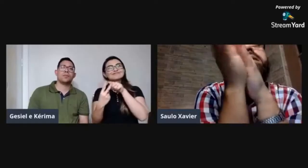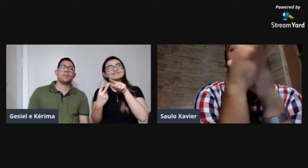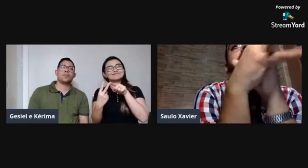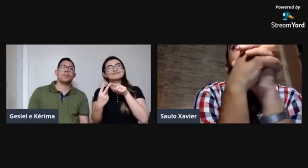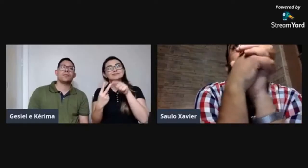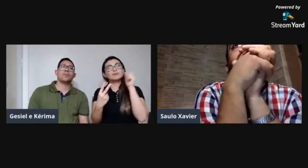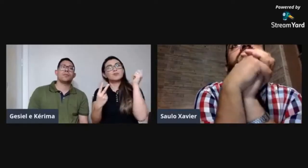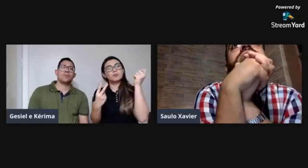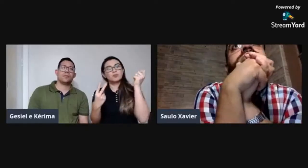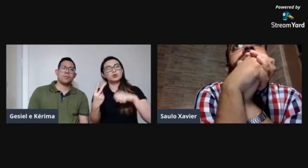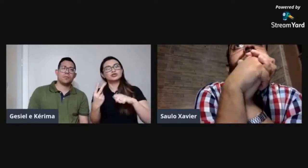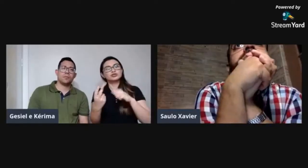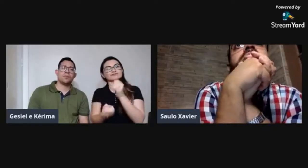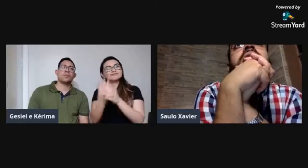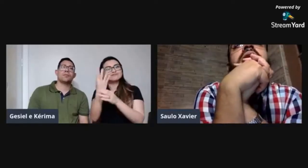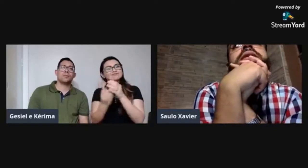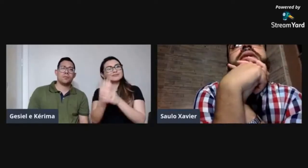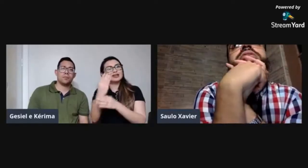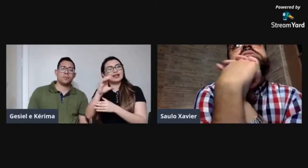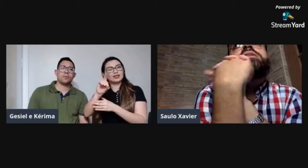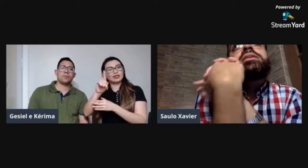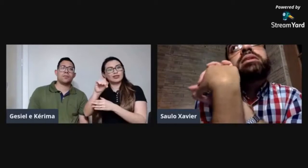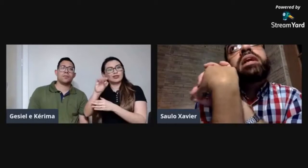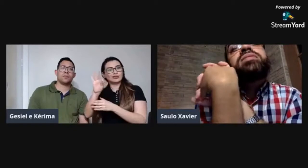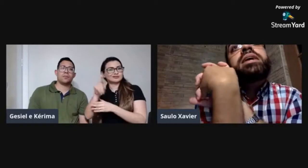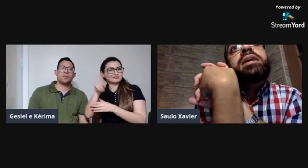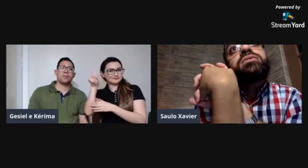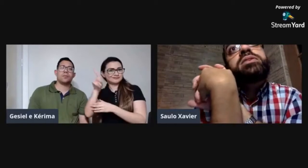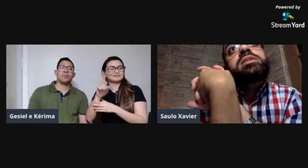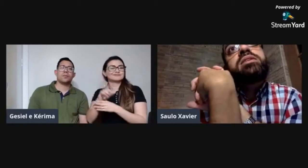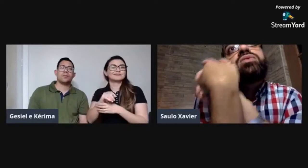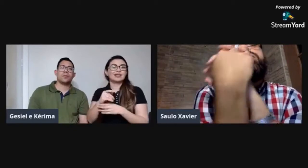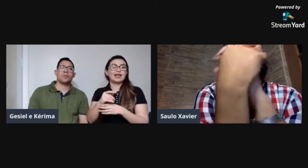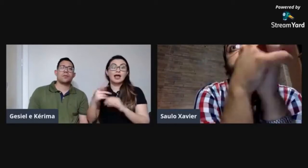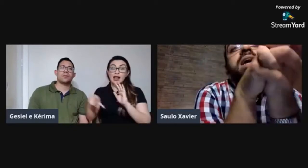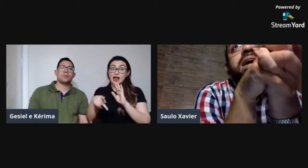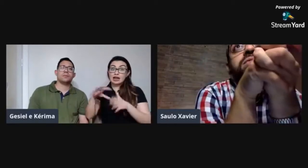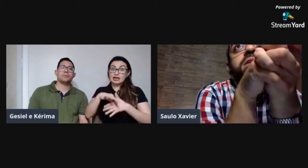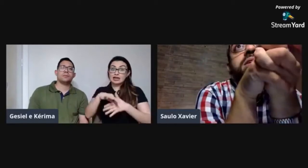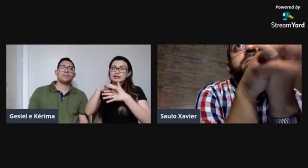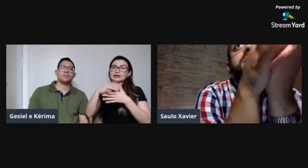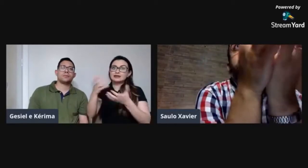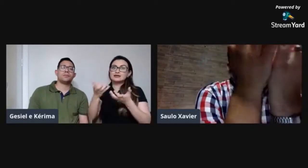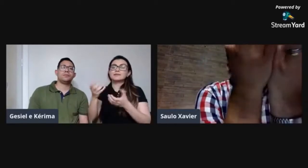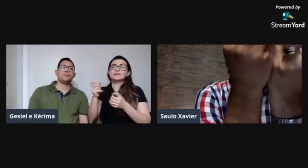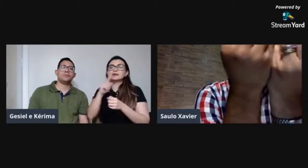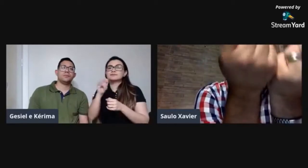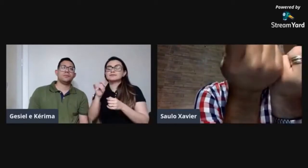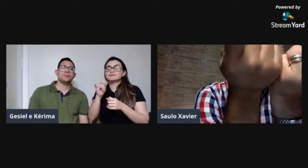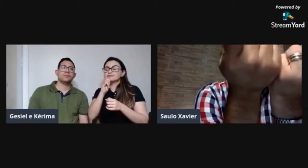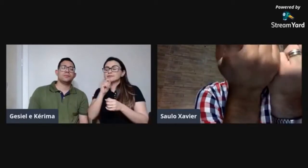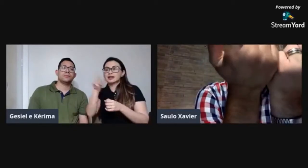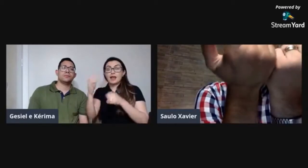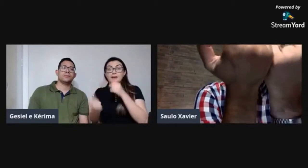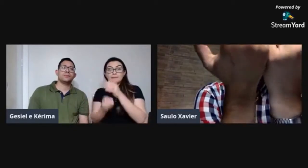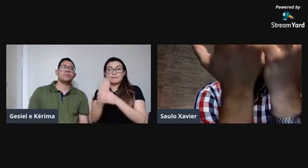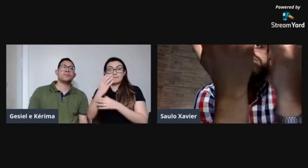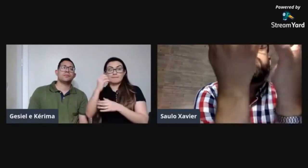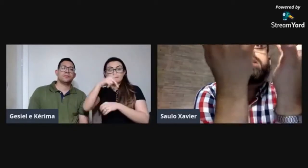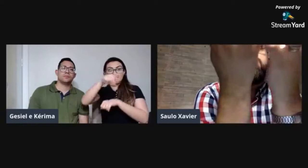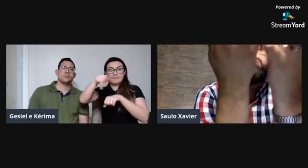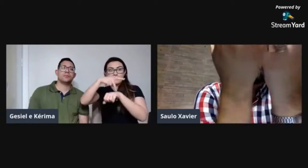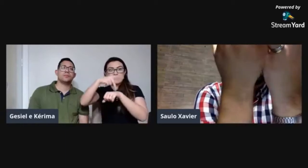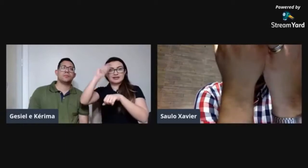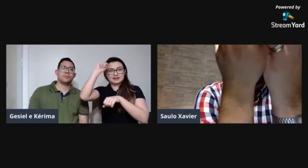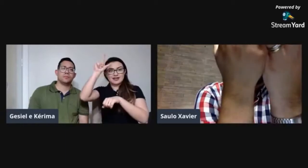Potencial para trabalhar com DOT. Aí a nossa líder estava querendo vir servir o DOT na África para ver como é que era, lá